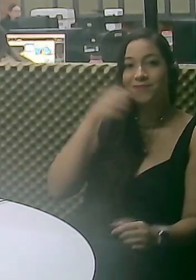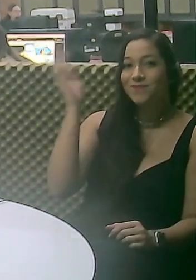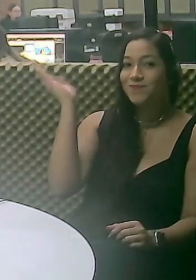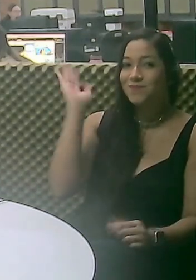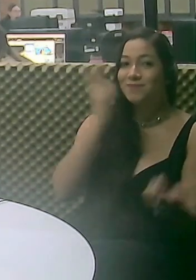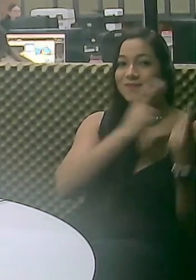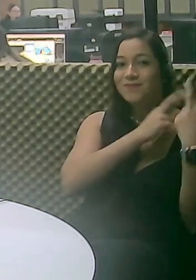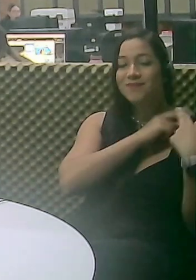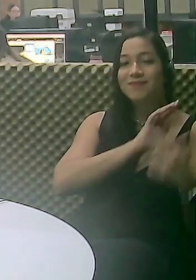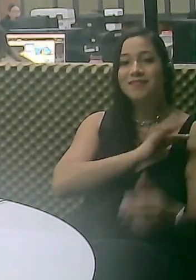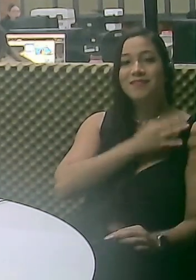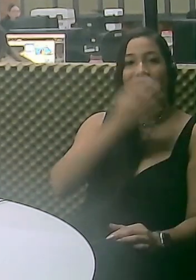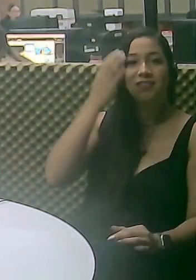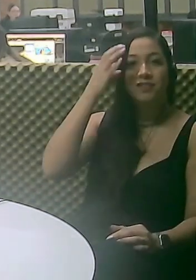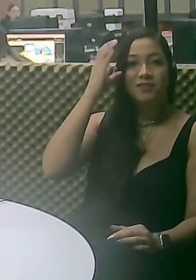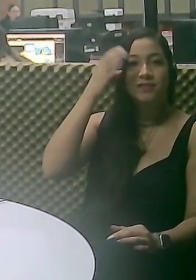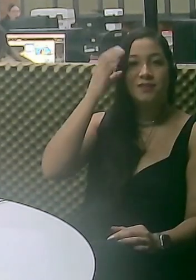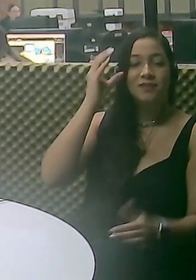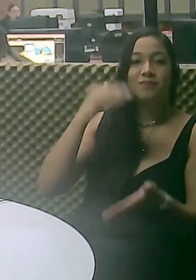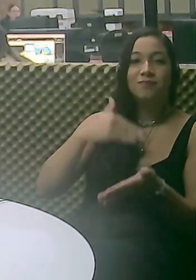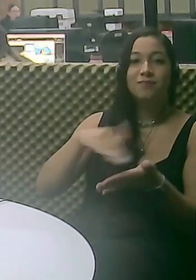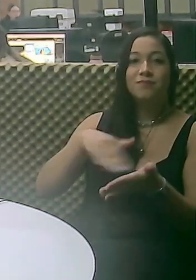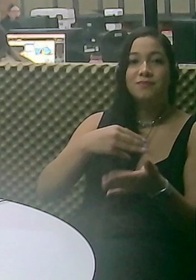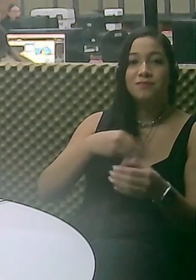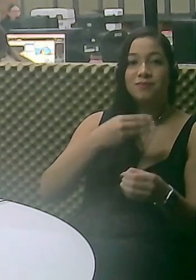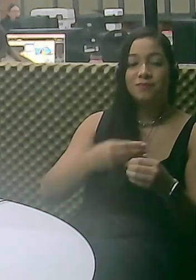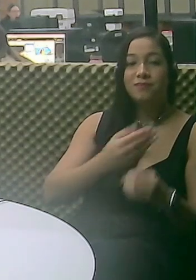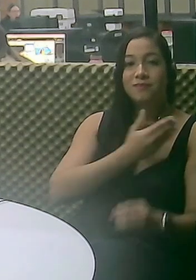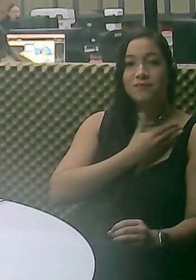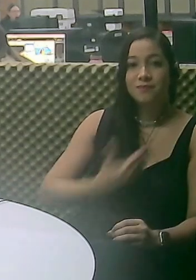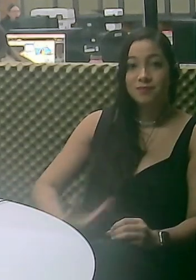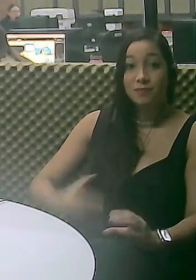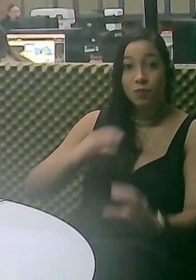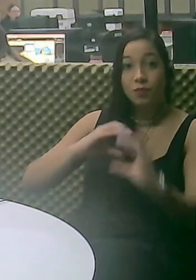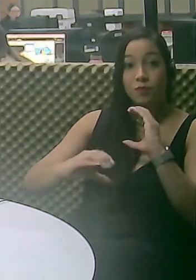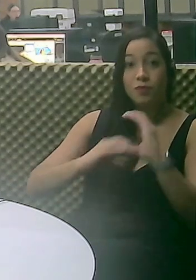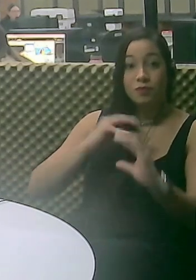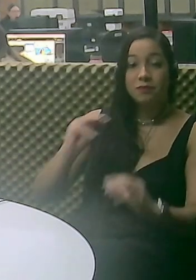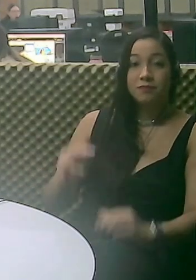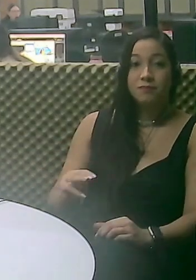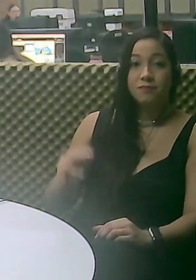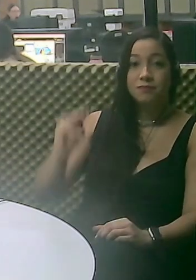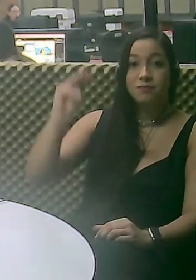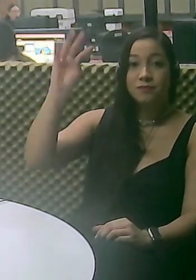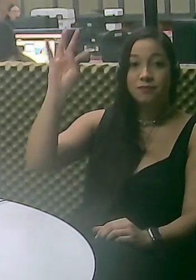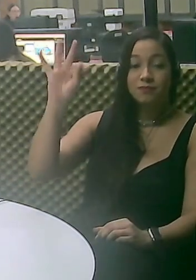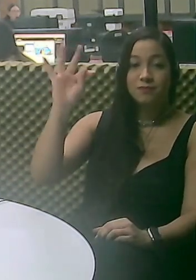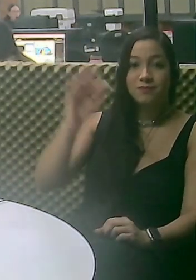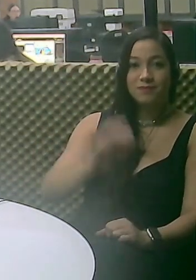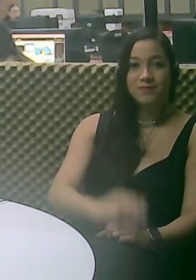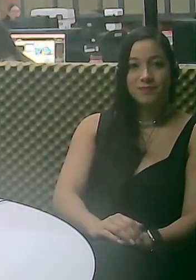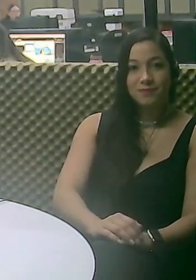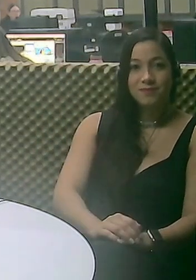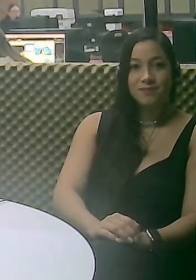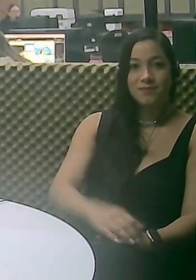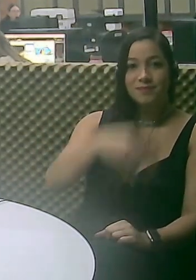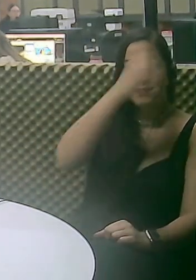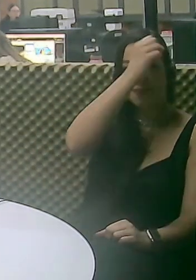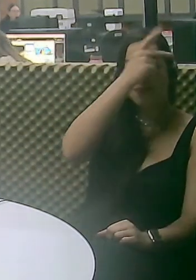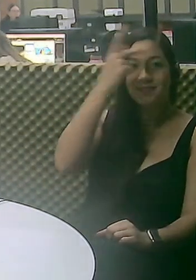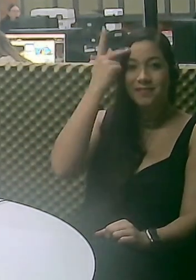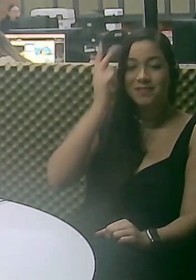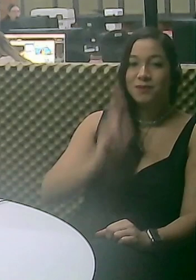Valentim. Responsável técnico, Cristiano Silva. Secretário Municipal de Governo e Comunicação, Marco Túlio de Castro